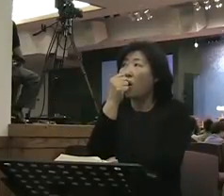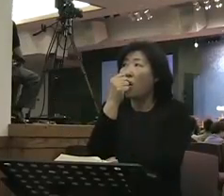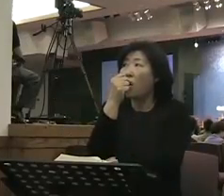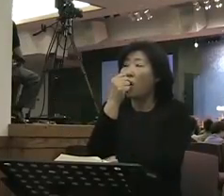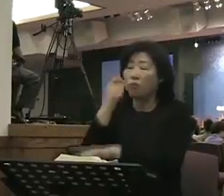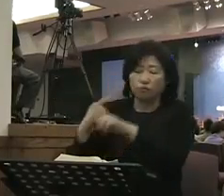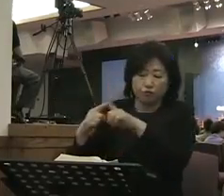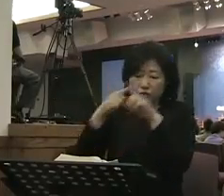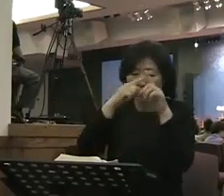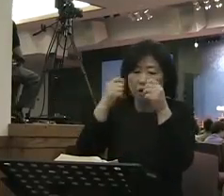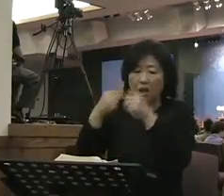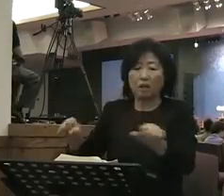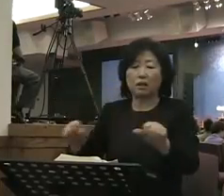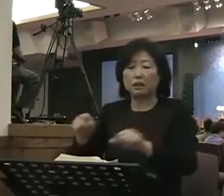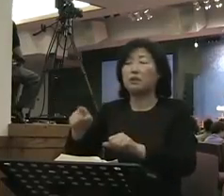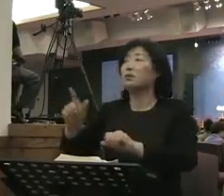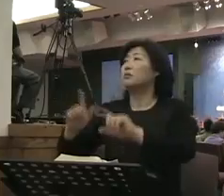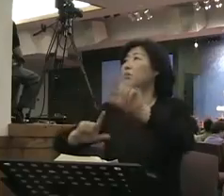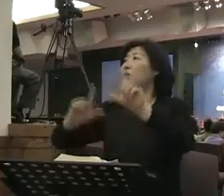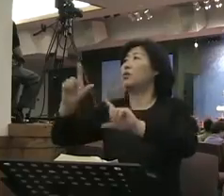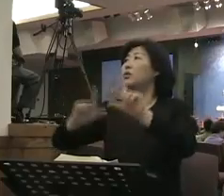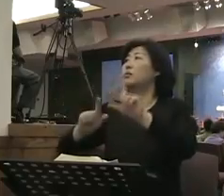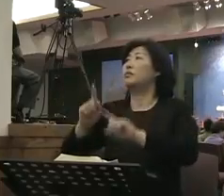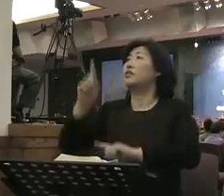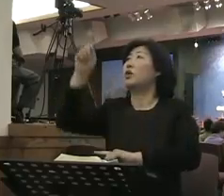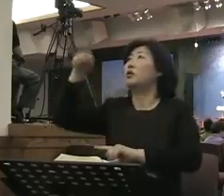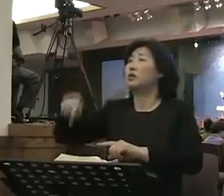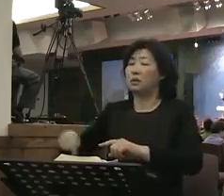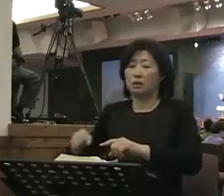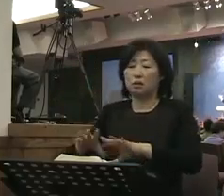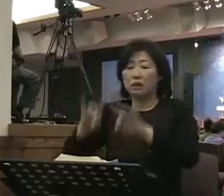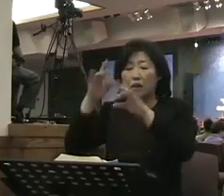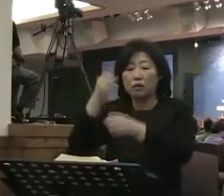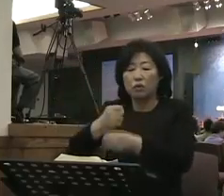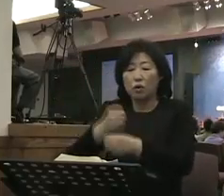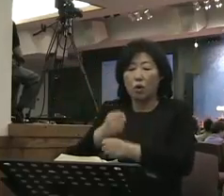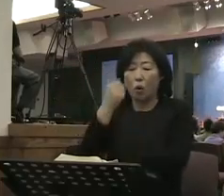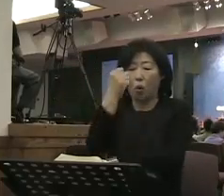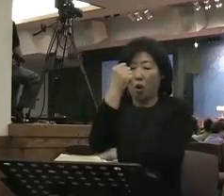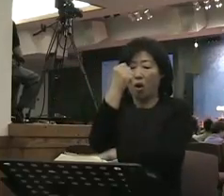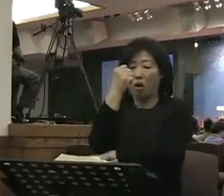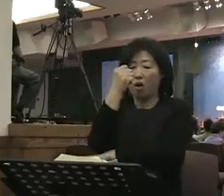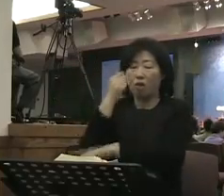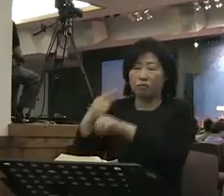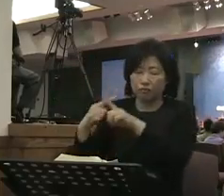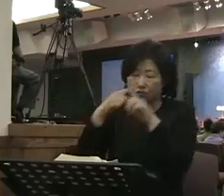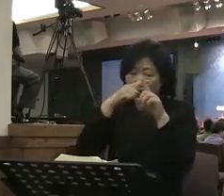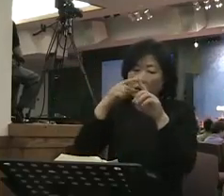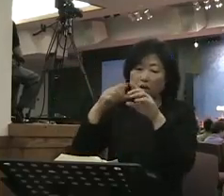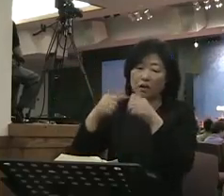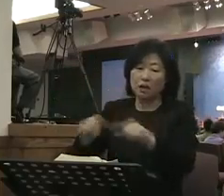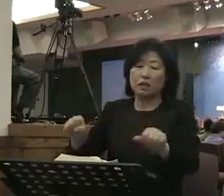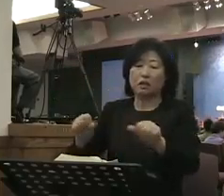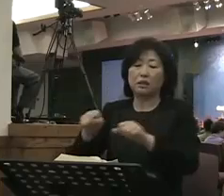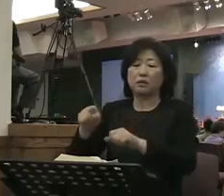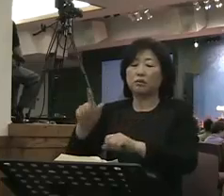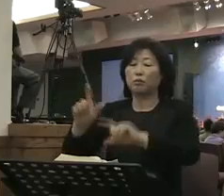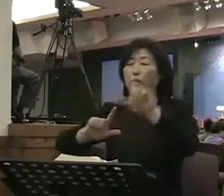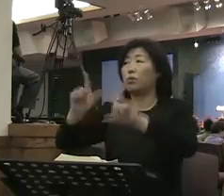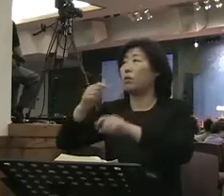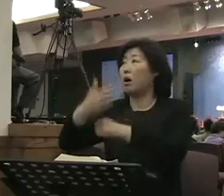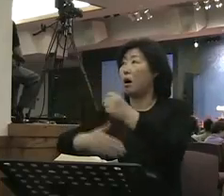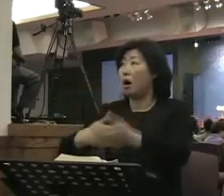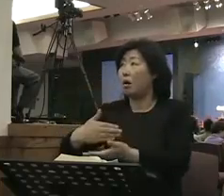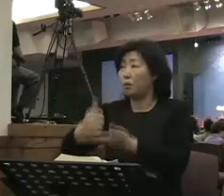그 모습, 하나님의 천지 창조의 원리를 무시하며 깨트리는 그 모습,